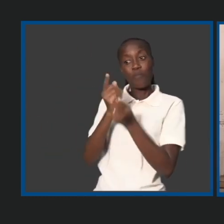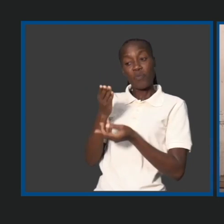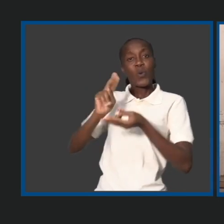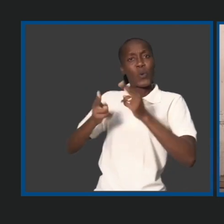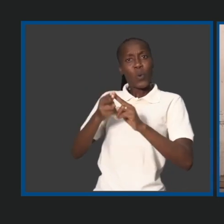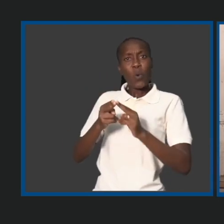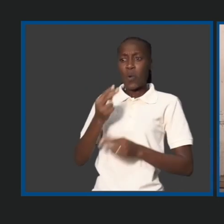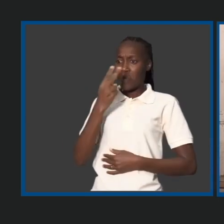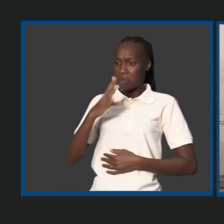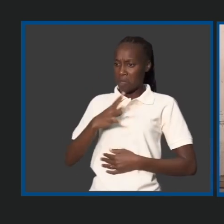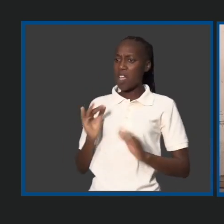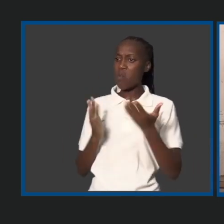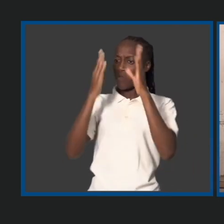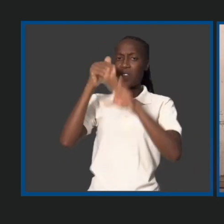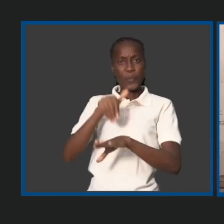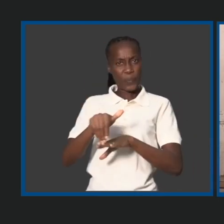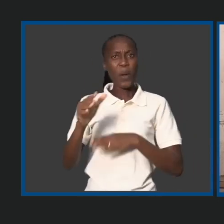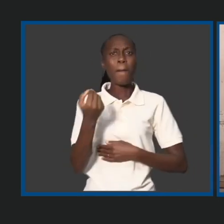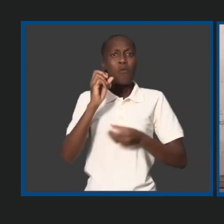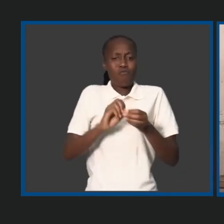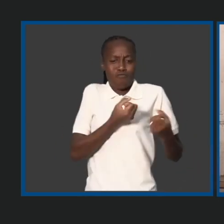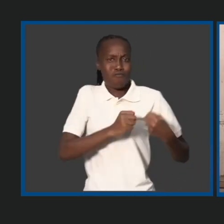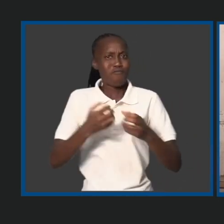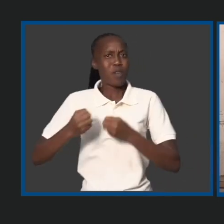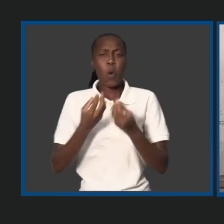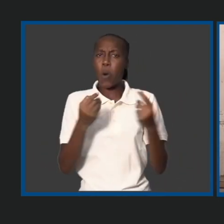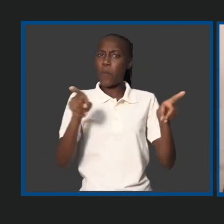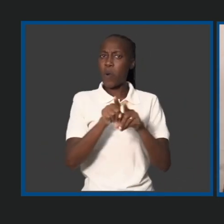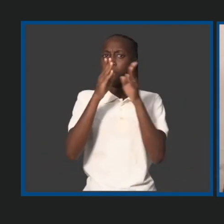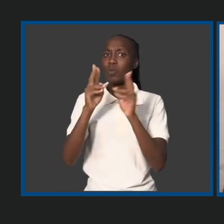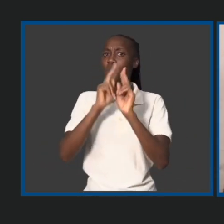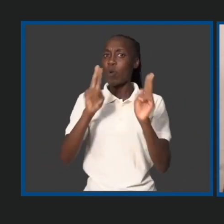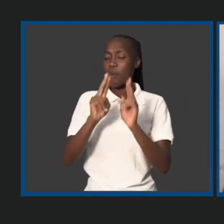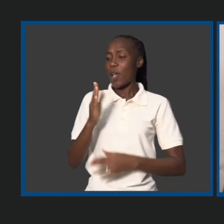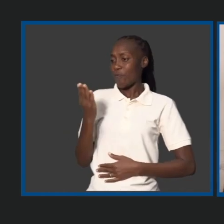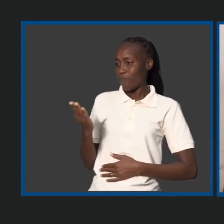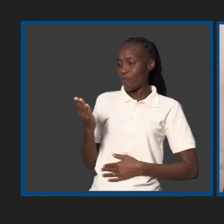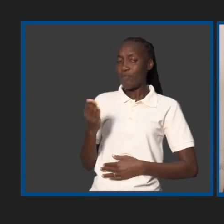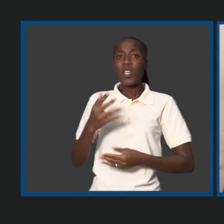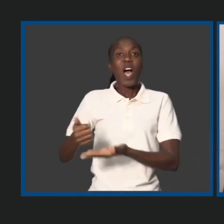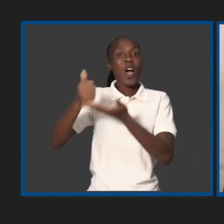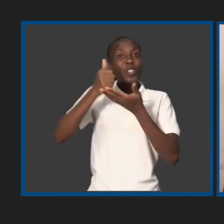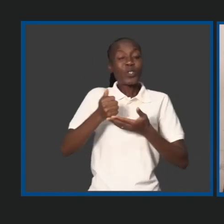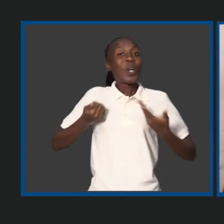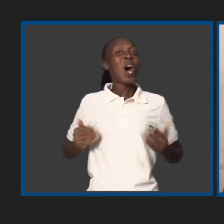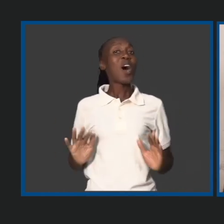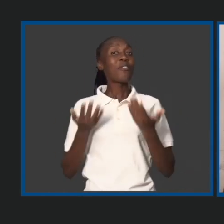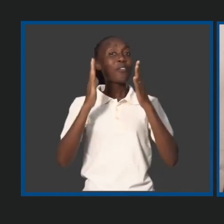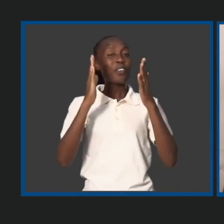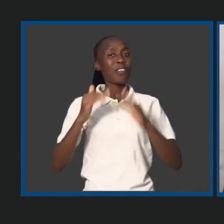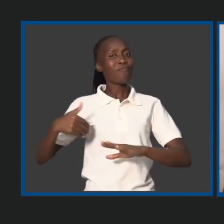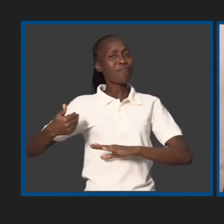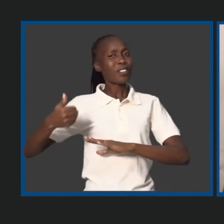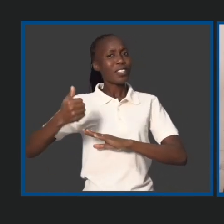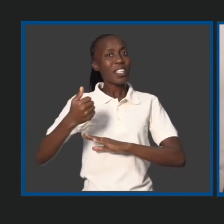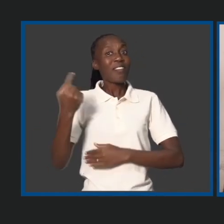vendo que não, a vida afinal continua. Você pode ser muito ativa, assim como uma pessoa normal. Ajuda-nos a viver o dia